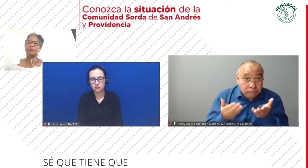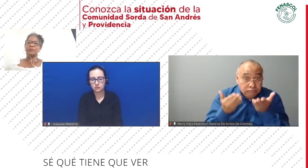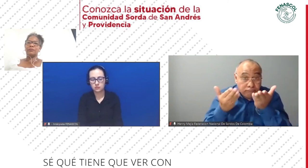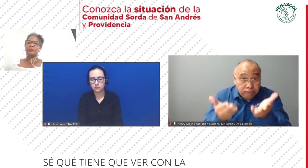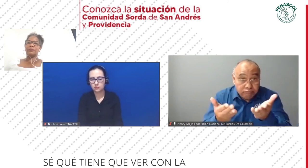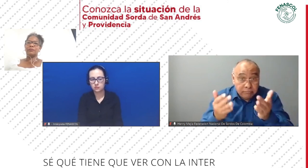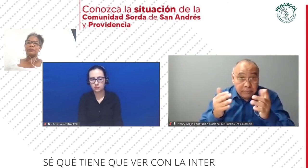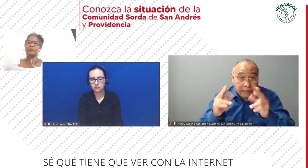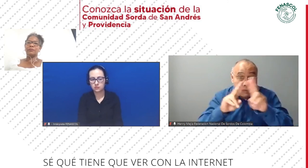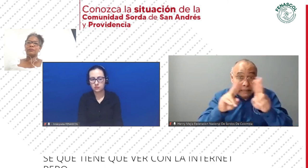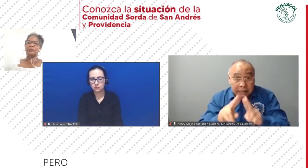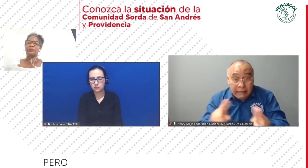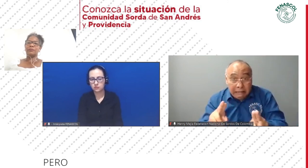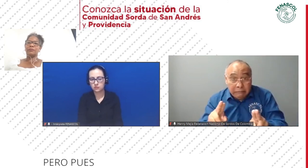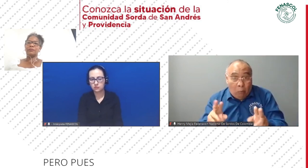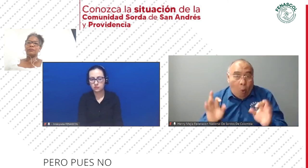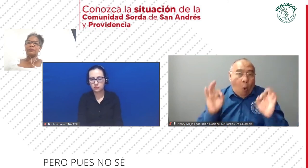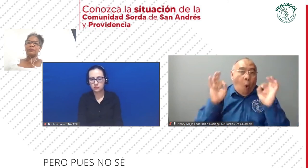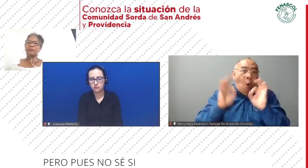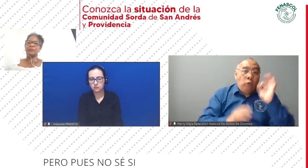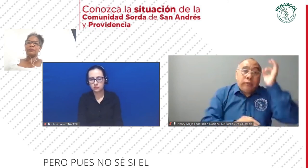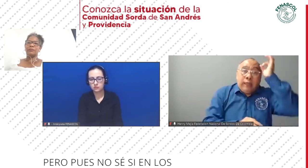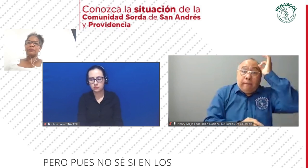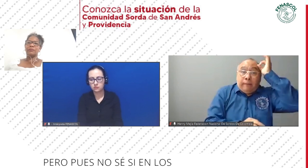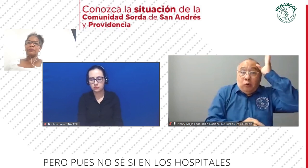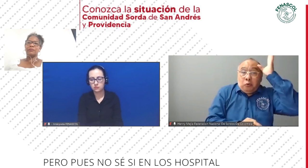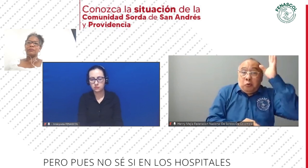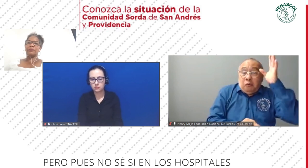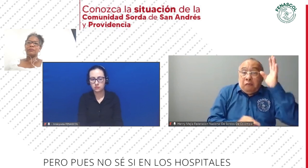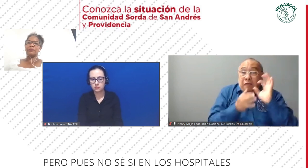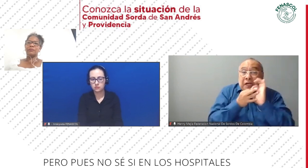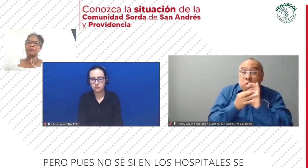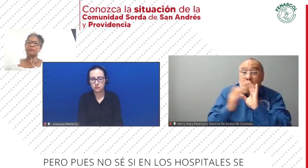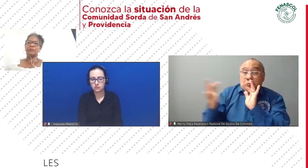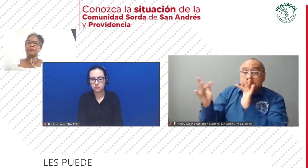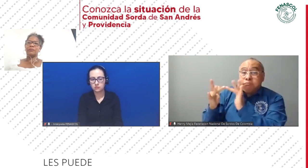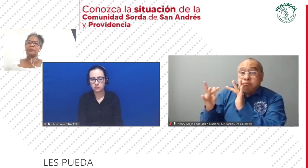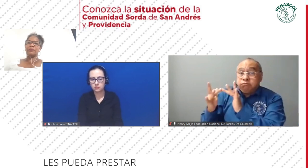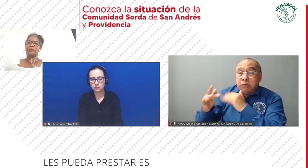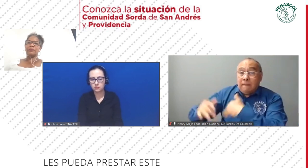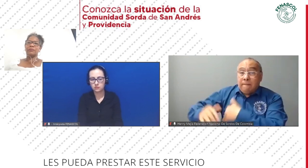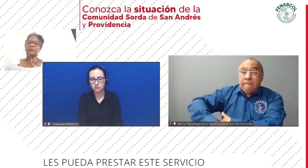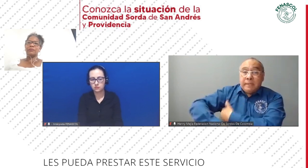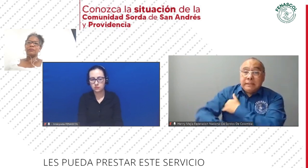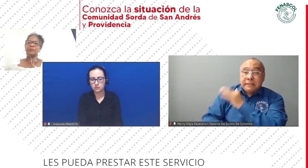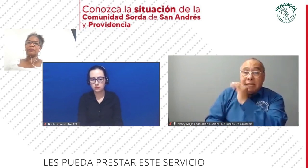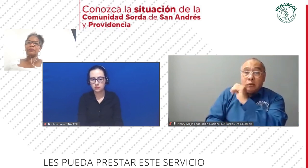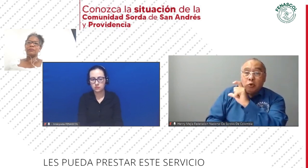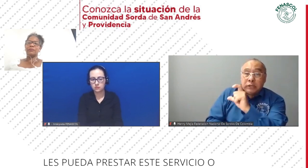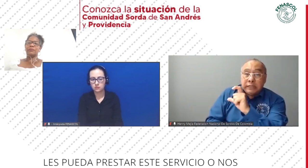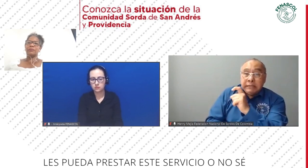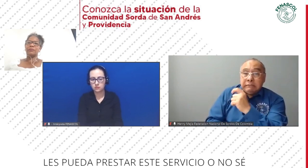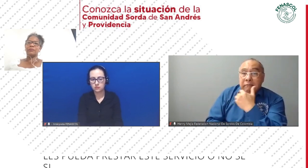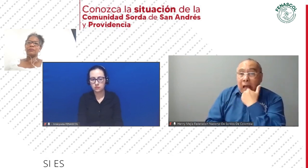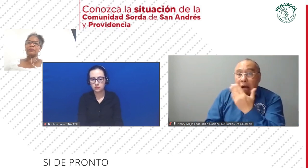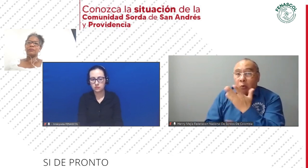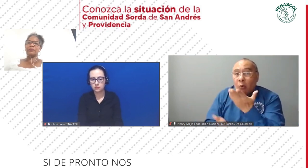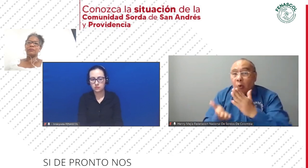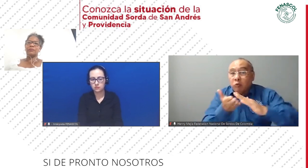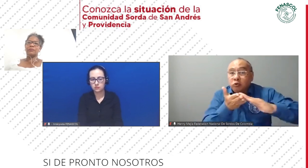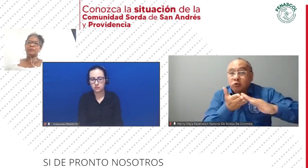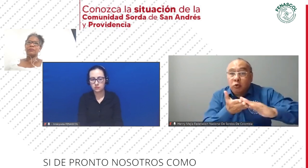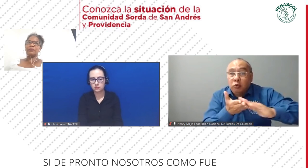tiene que ver con la internet pero pues no sé si en los hospitales se les pueda prestar este servicio o no sé si de pronto